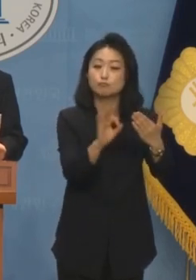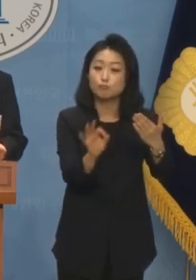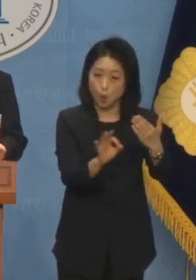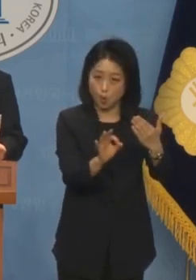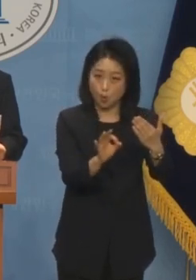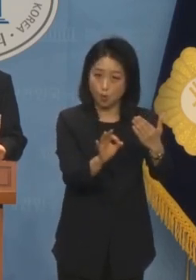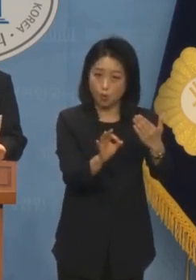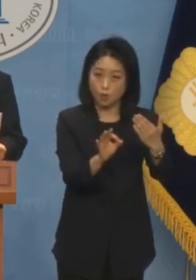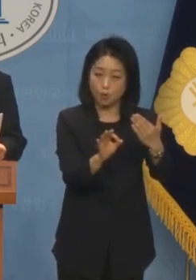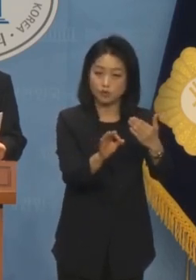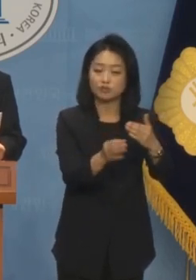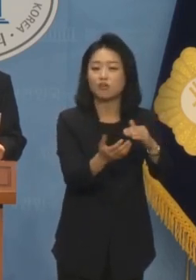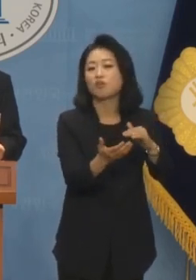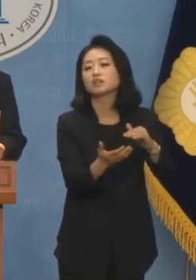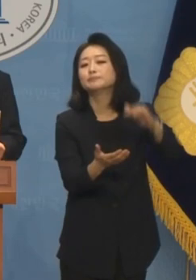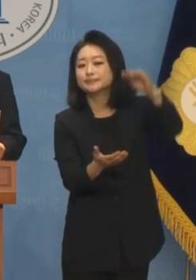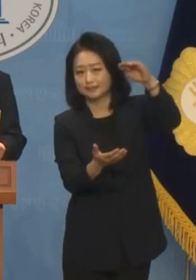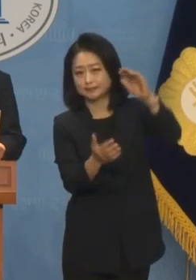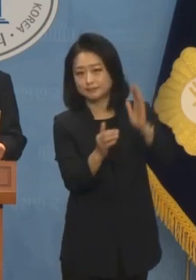49.7%나 급증했습니다.